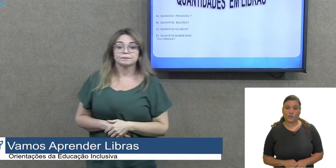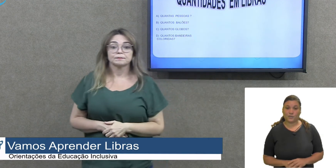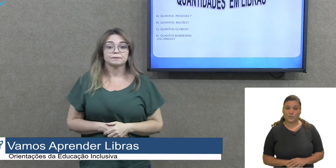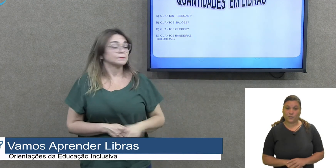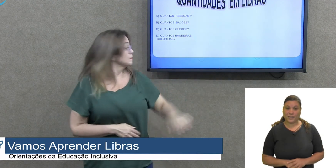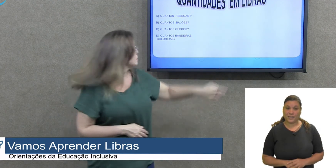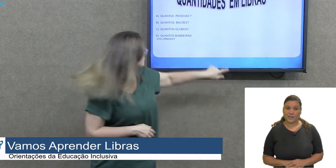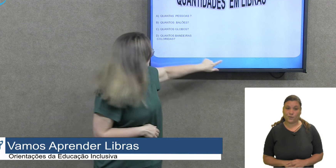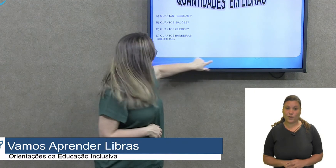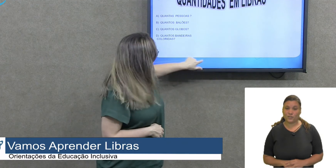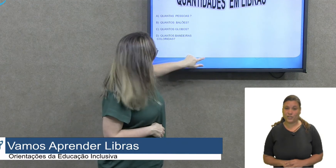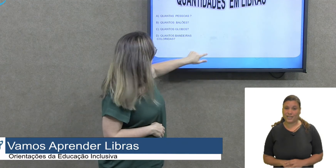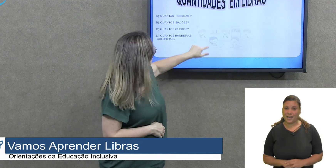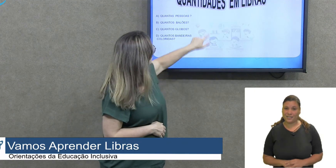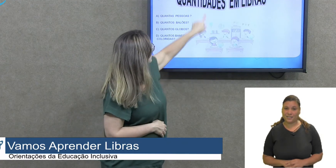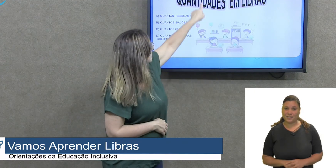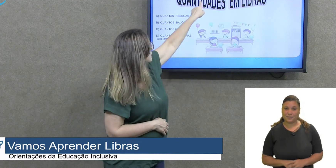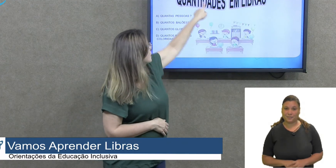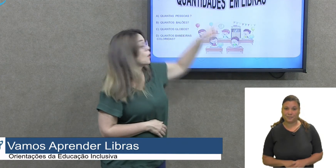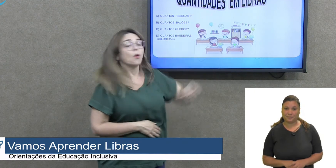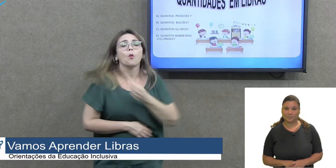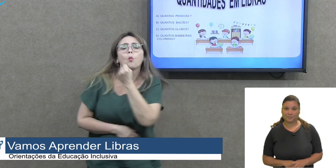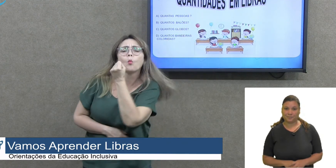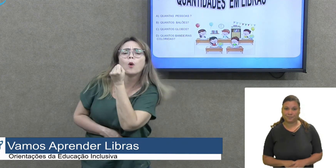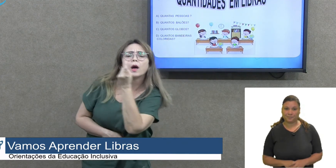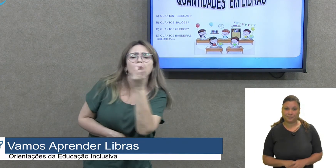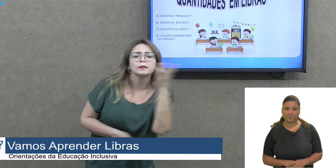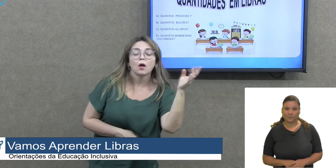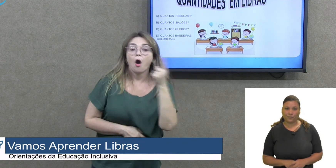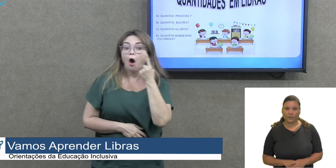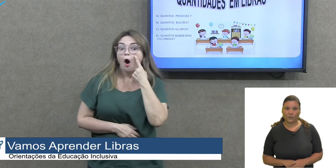Agora nós vamos ver quantidades.